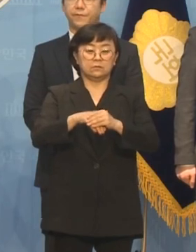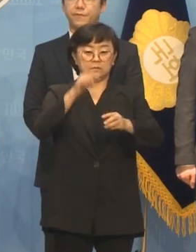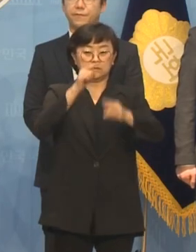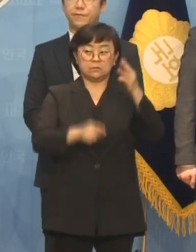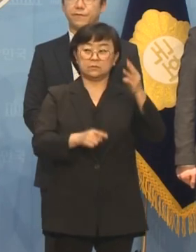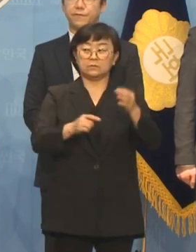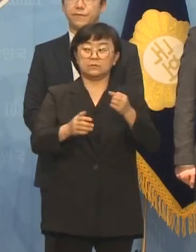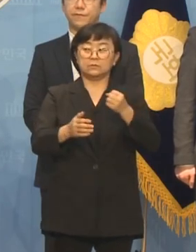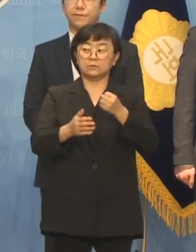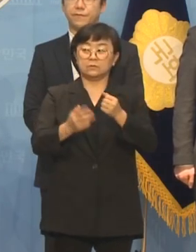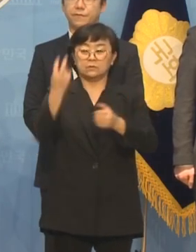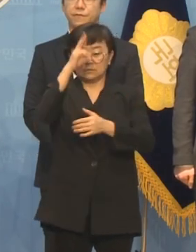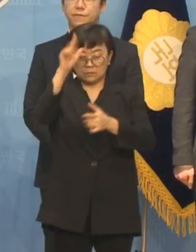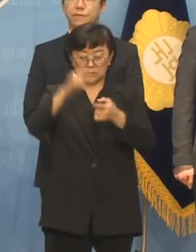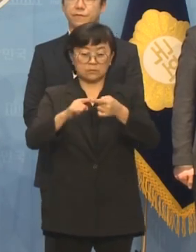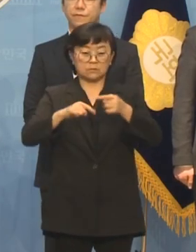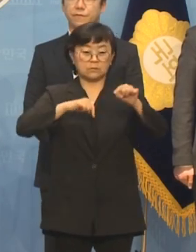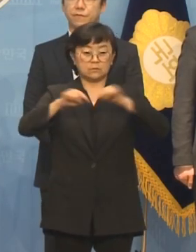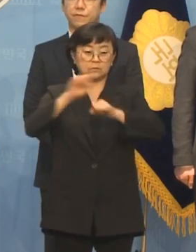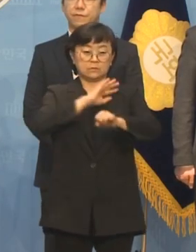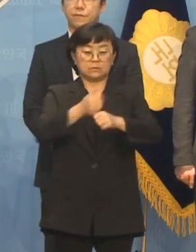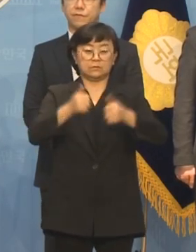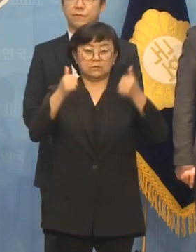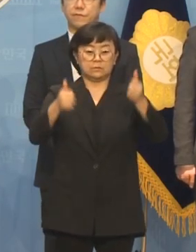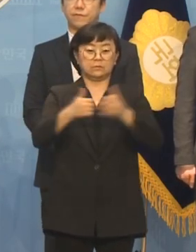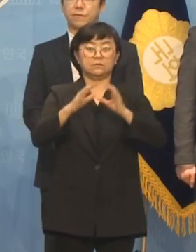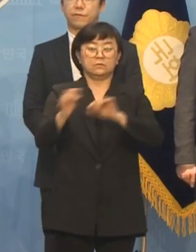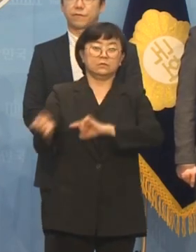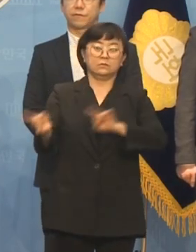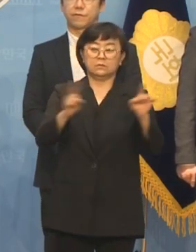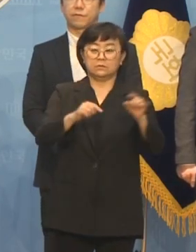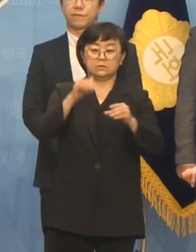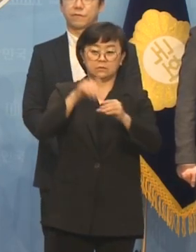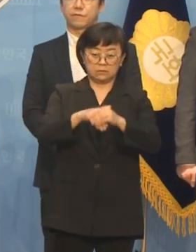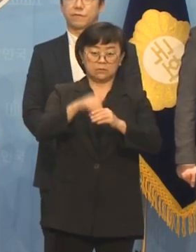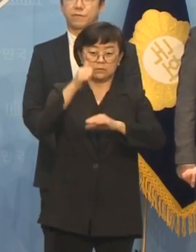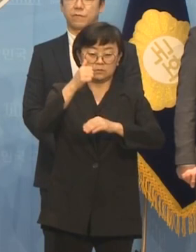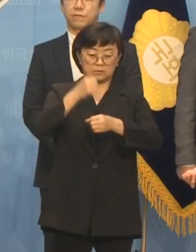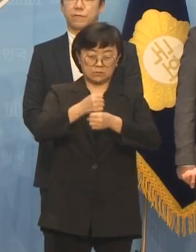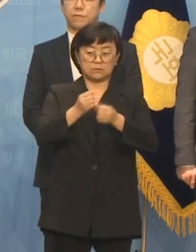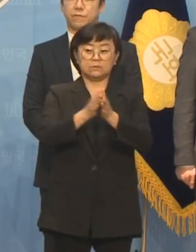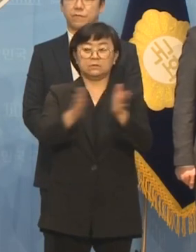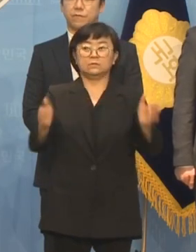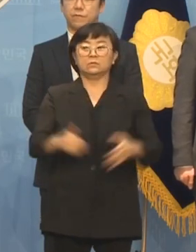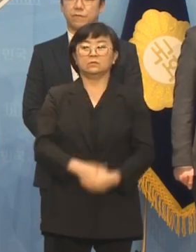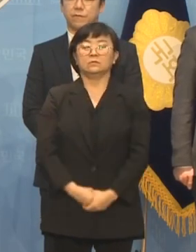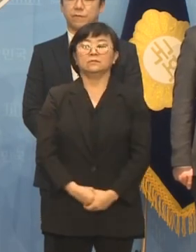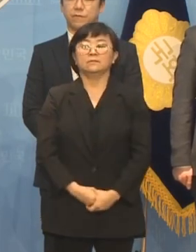윤석열 검찰 정권을 심판하고 국민을 살리는 총선으로 만드는 출발점입니다.